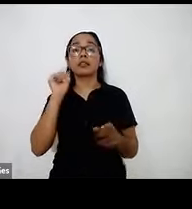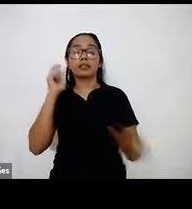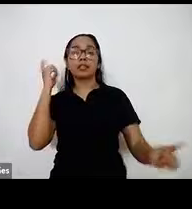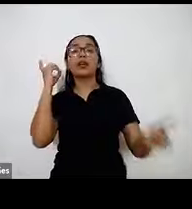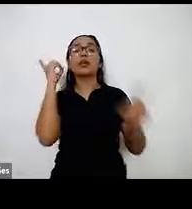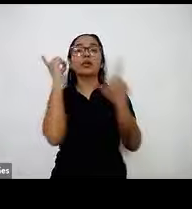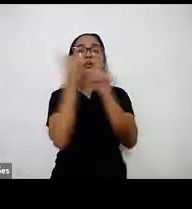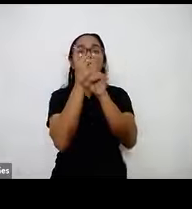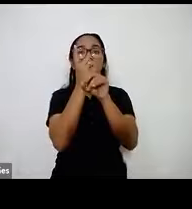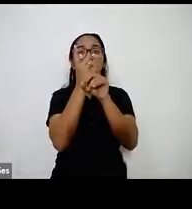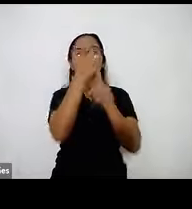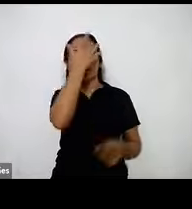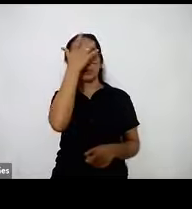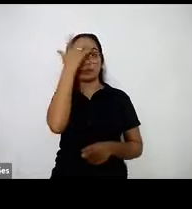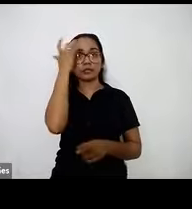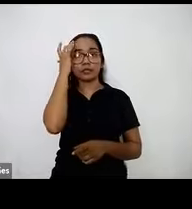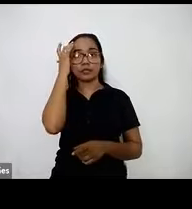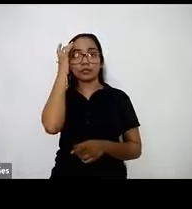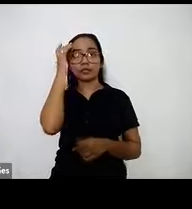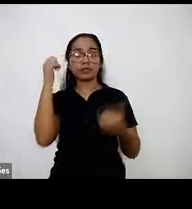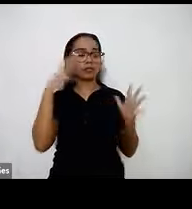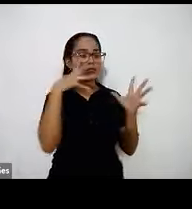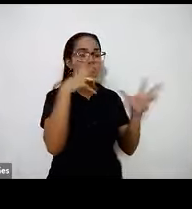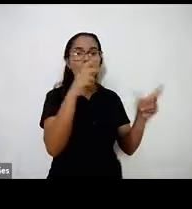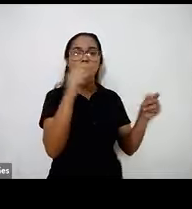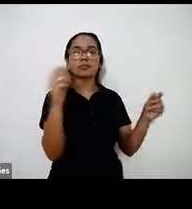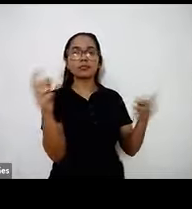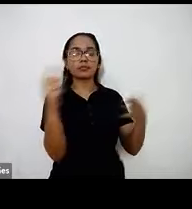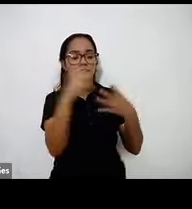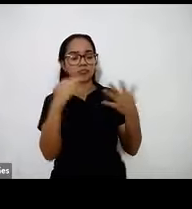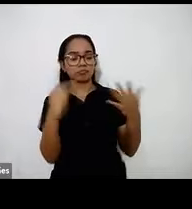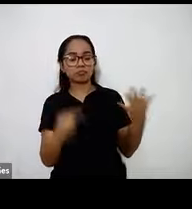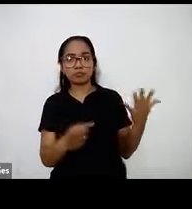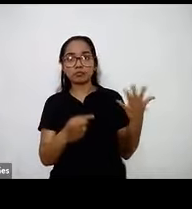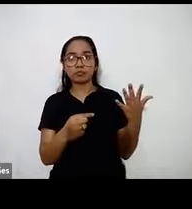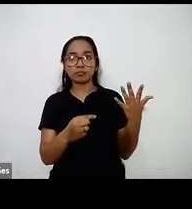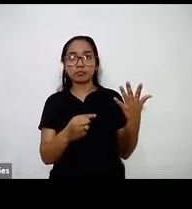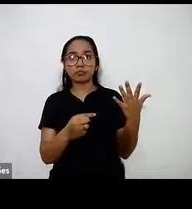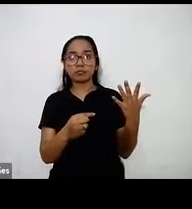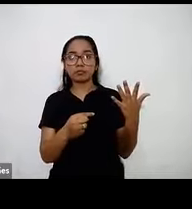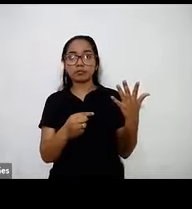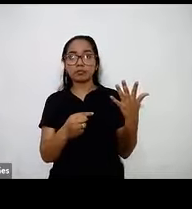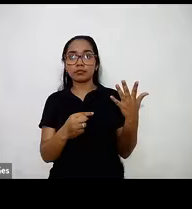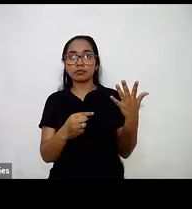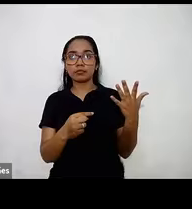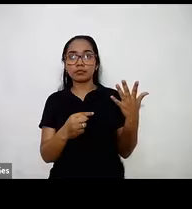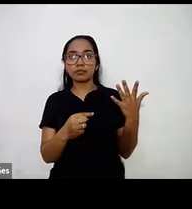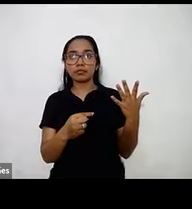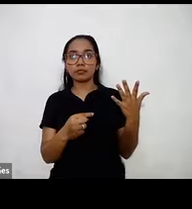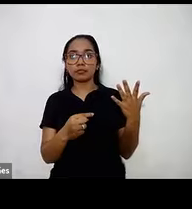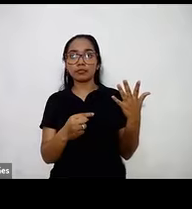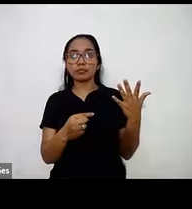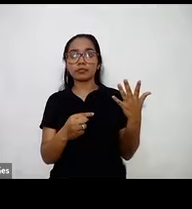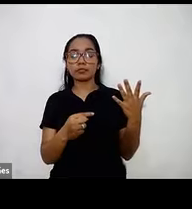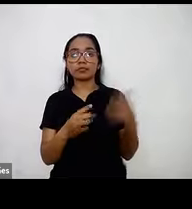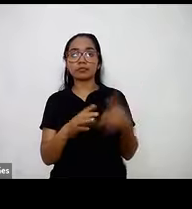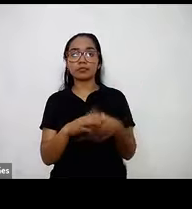realizamos. Então, tudo isso, todos esses espaços são espaços de escuta, para que a gente discuta